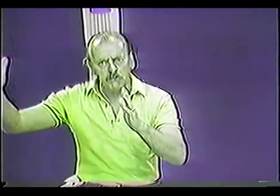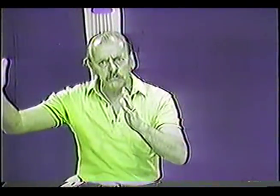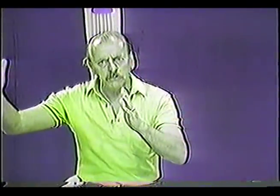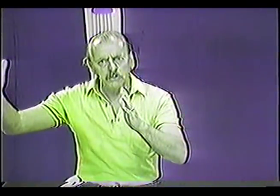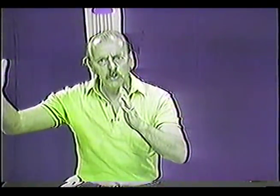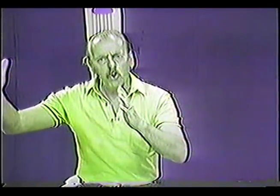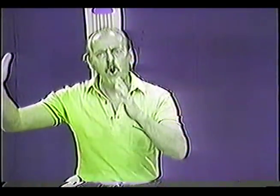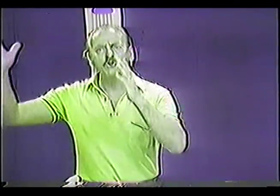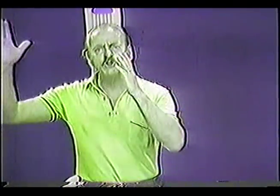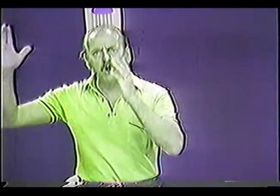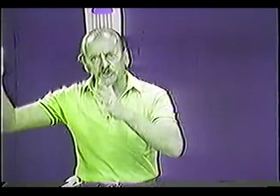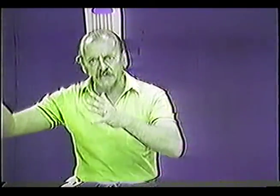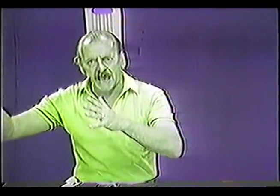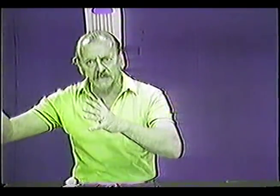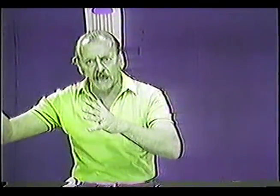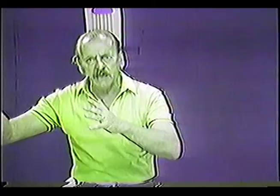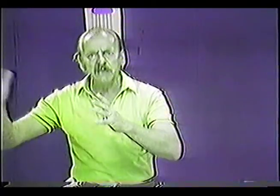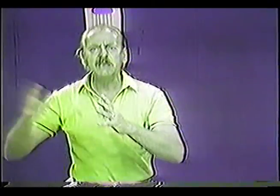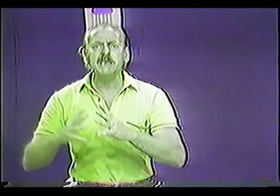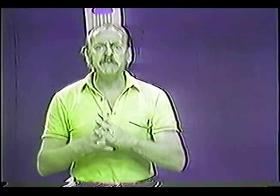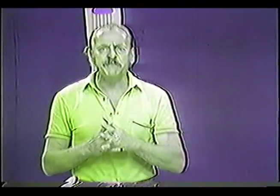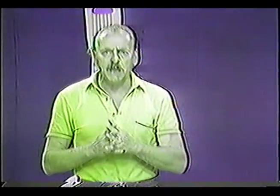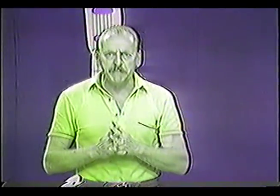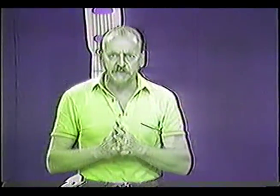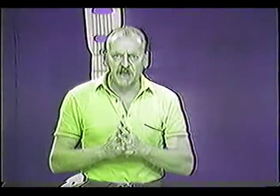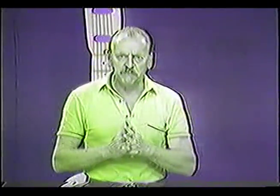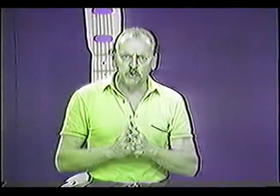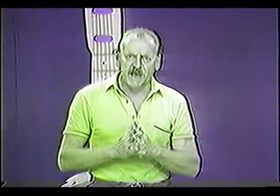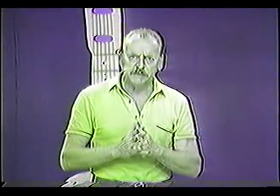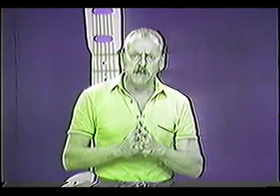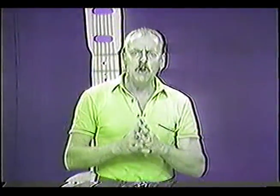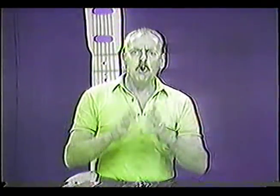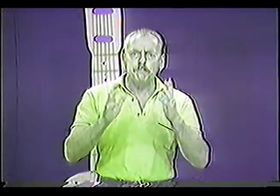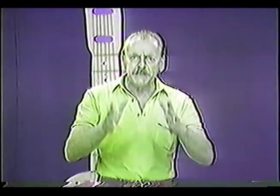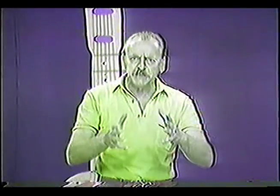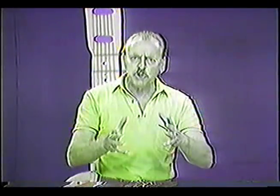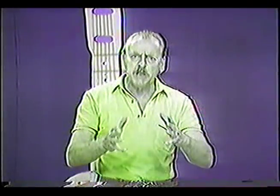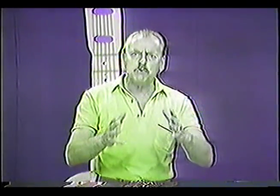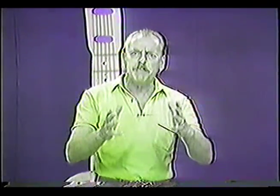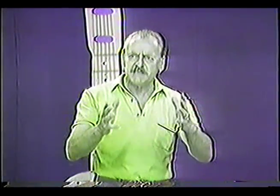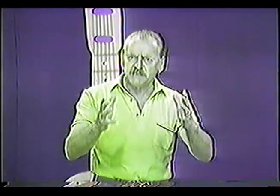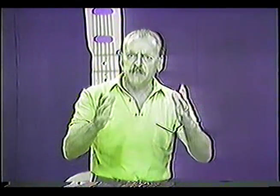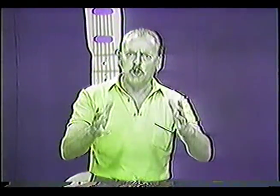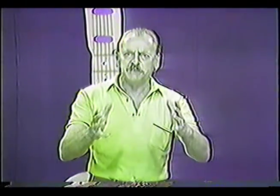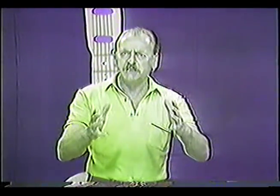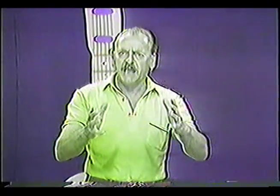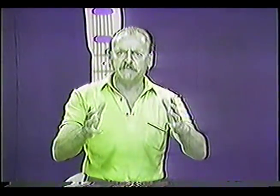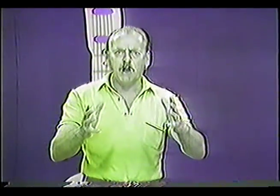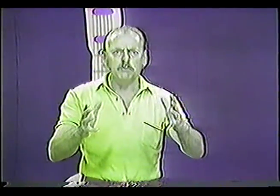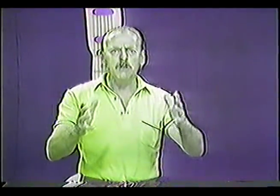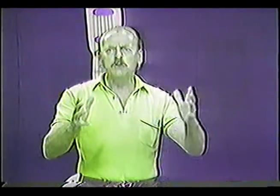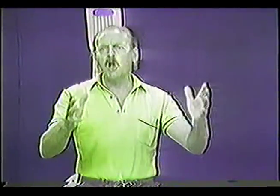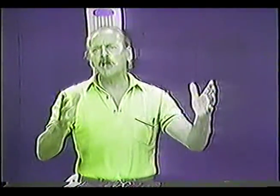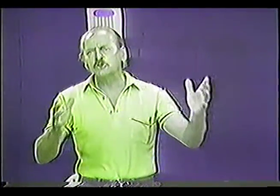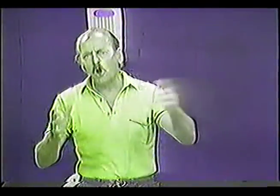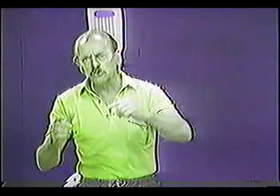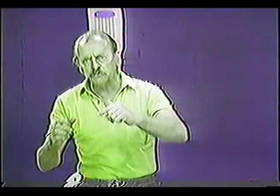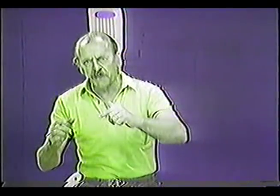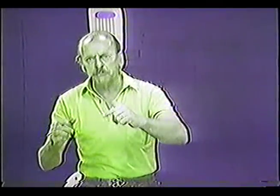peregrinação ou jornada e finalmente a alvorada. O petitório começa na noite de Natal. Nós todos vimos,